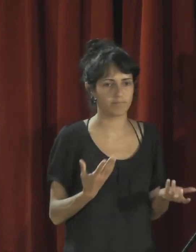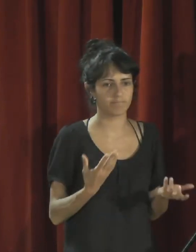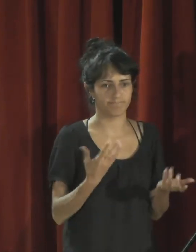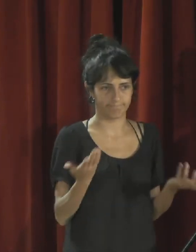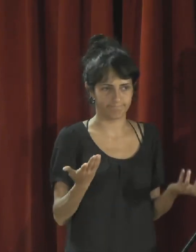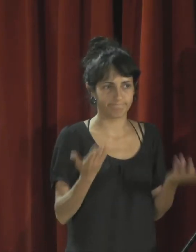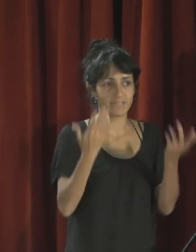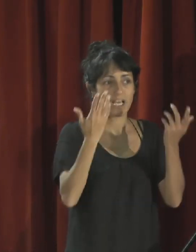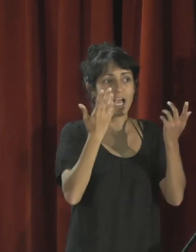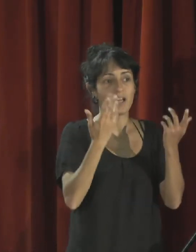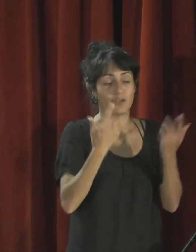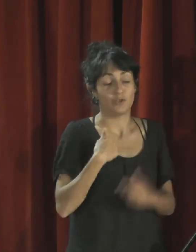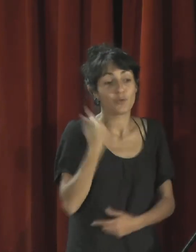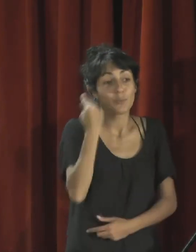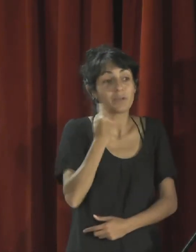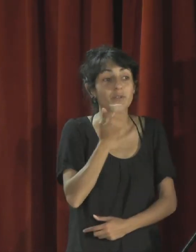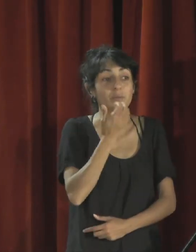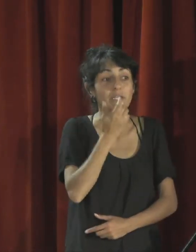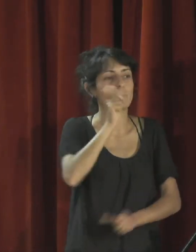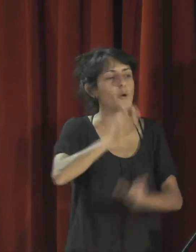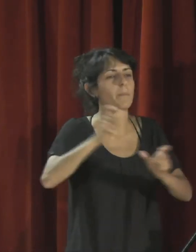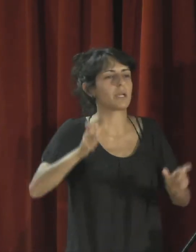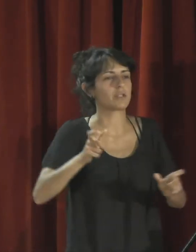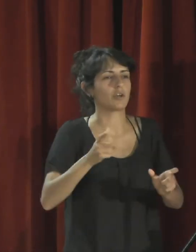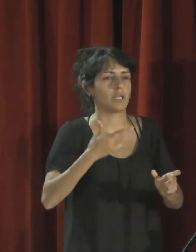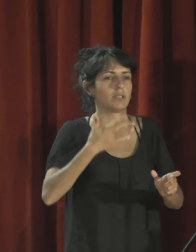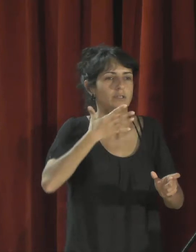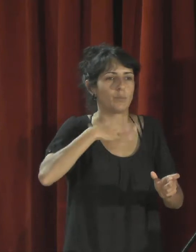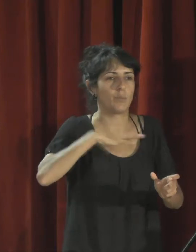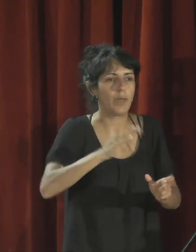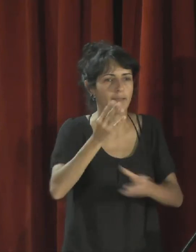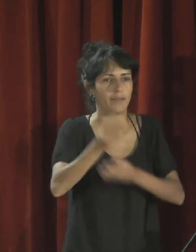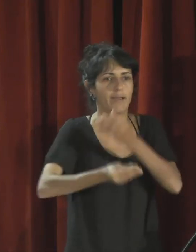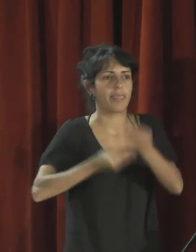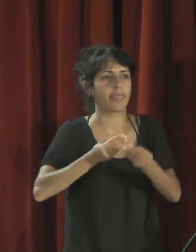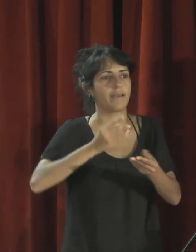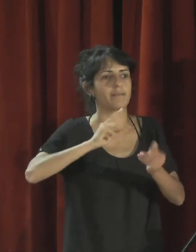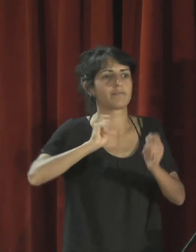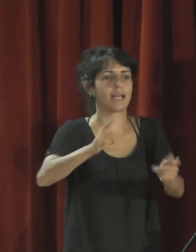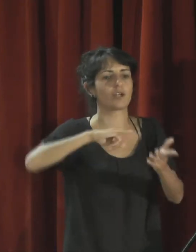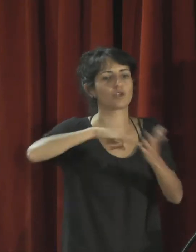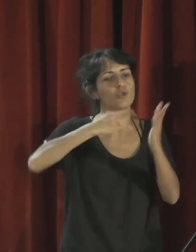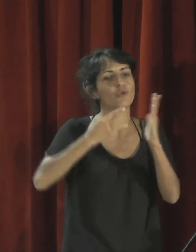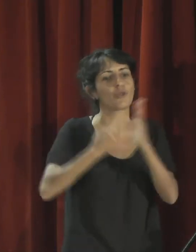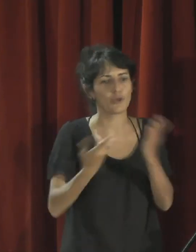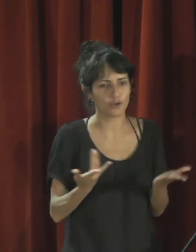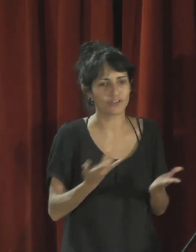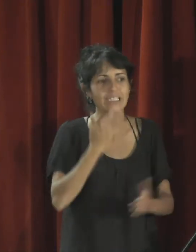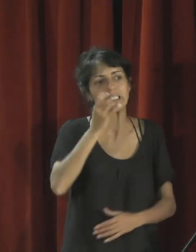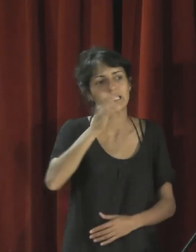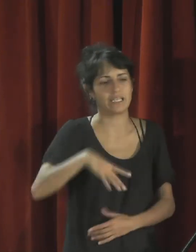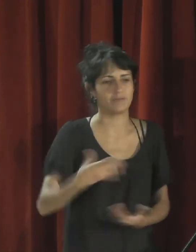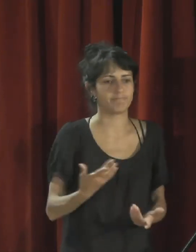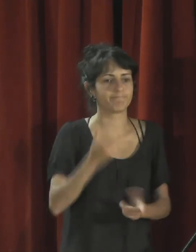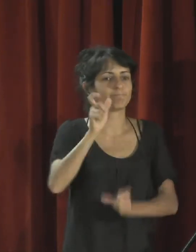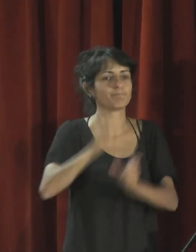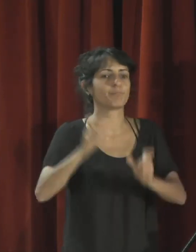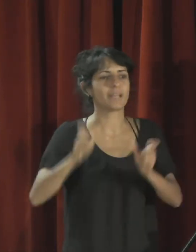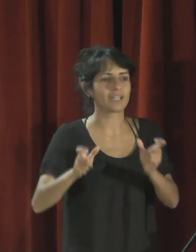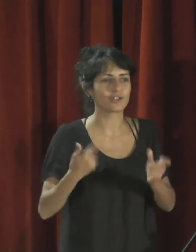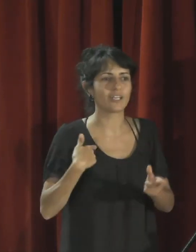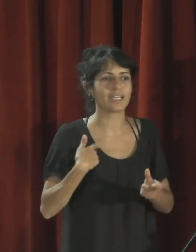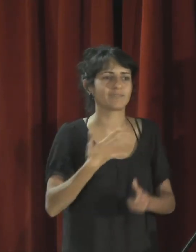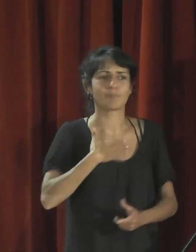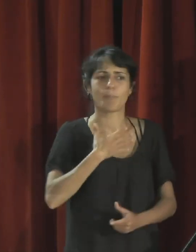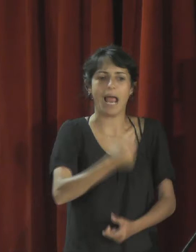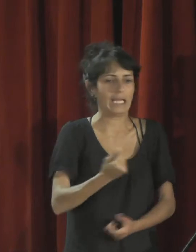unha xente que vai a ser capaz de levar a cabo esa necesaria ordenación do territorio en Galicia, é a xente que ten a coraxe